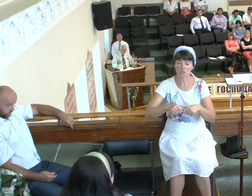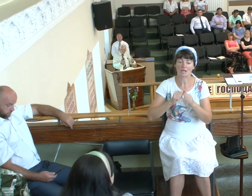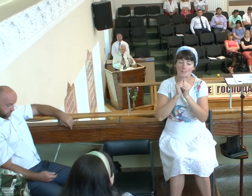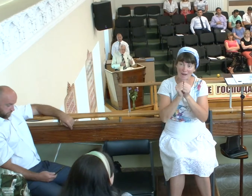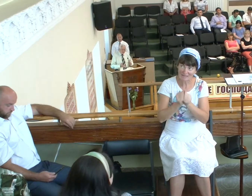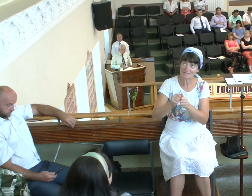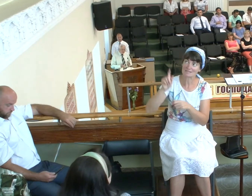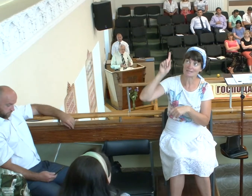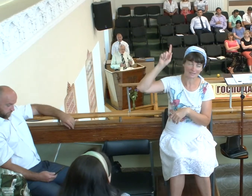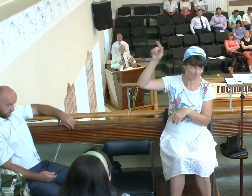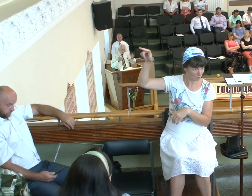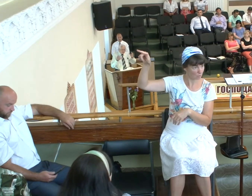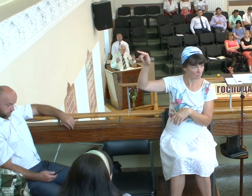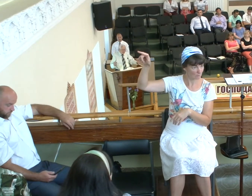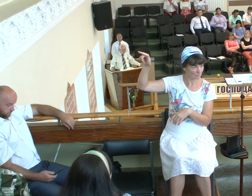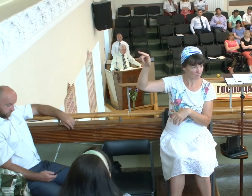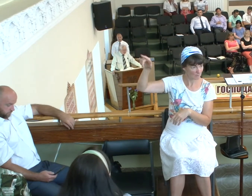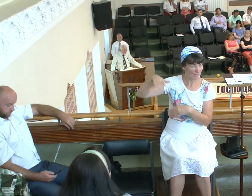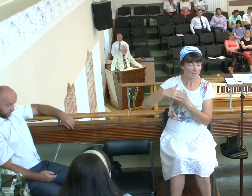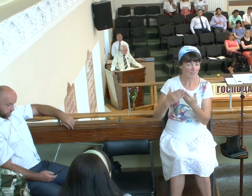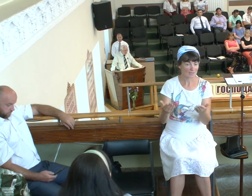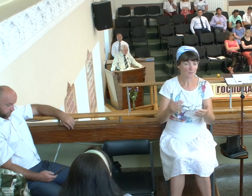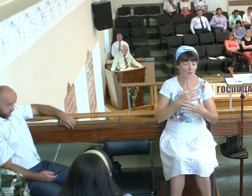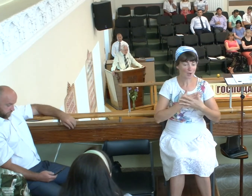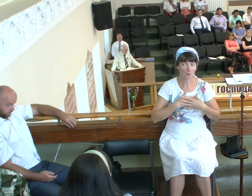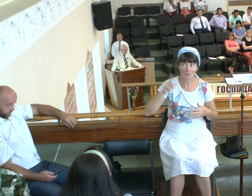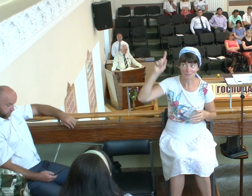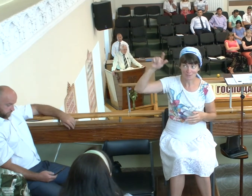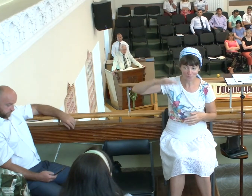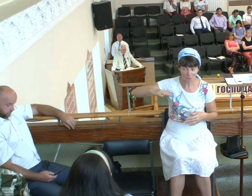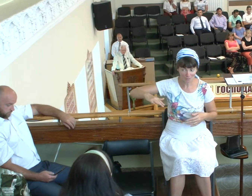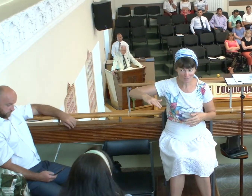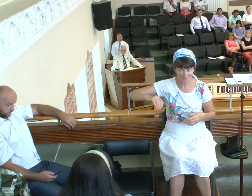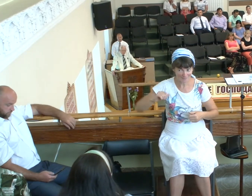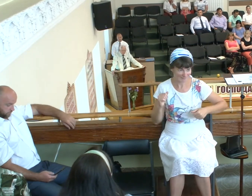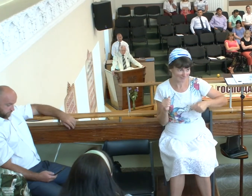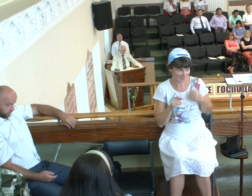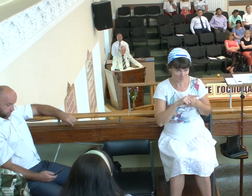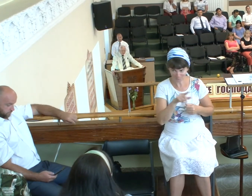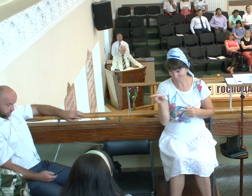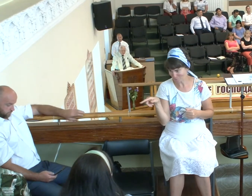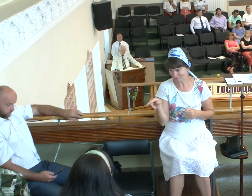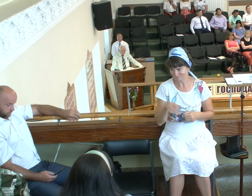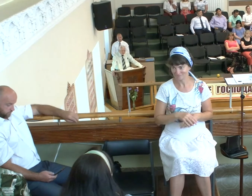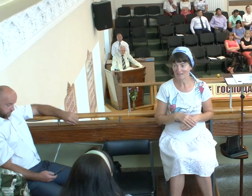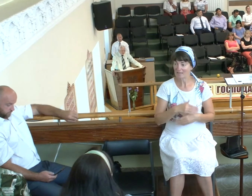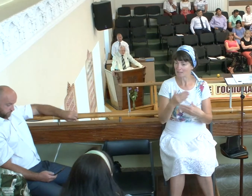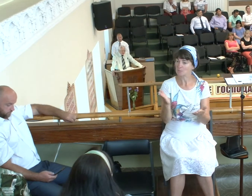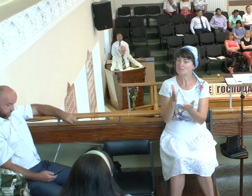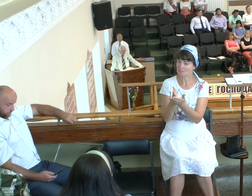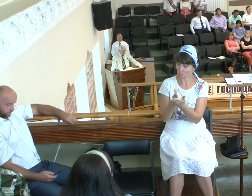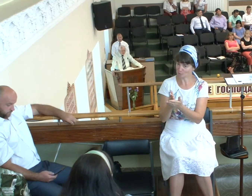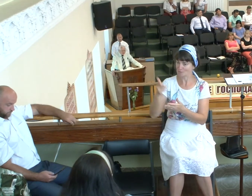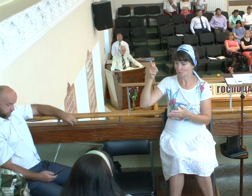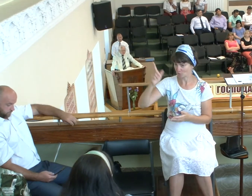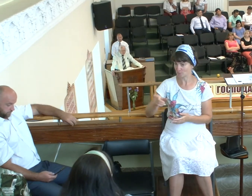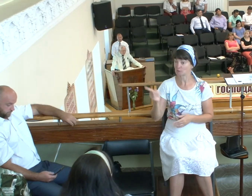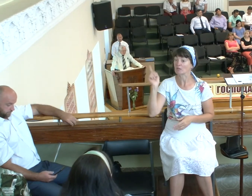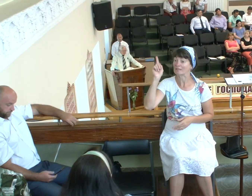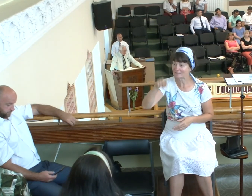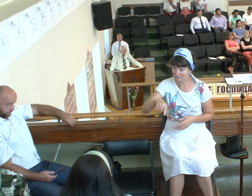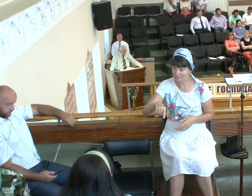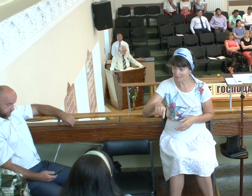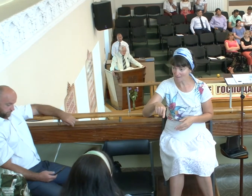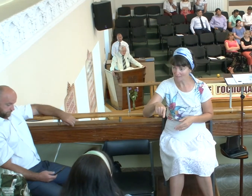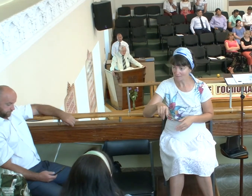Его детей. Мы имеем общение с Его детьми. Мы служим Господу. Друзья дорогие, и тогда мы не